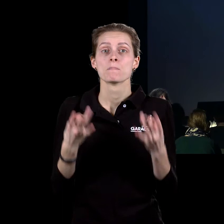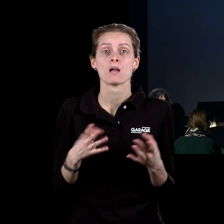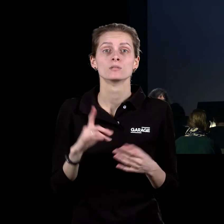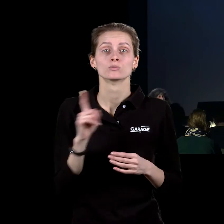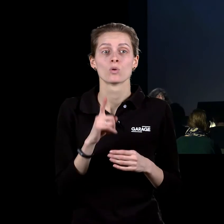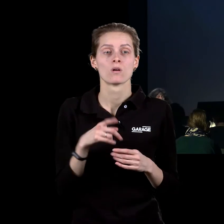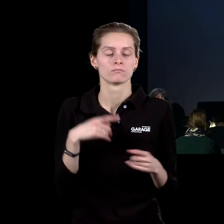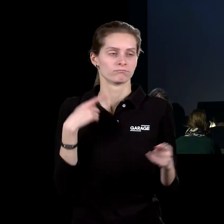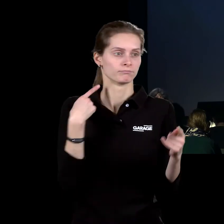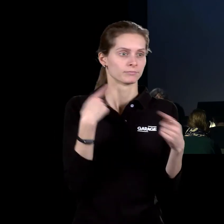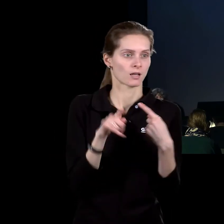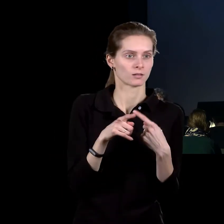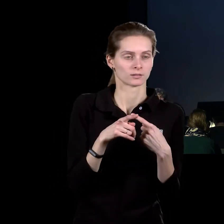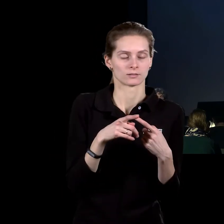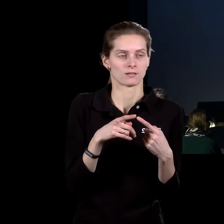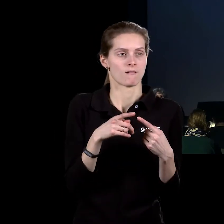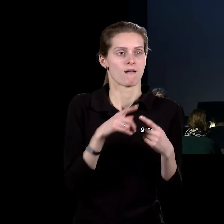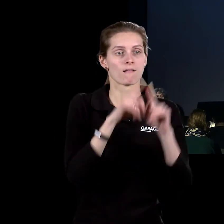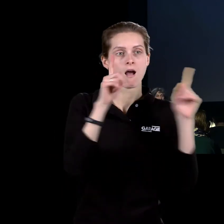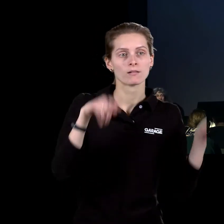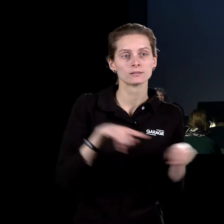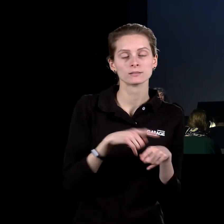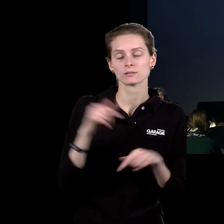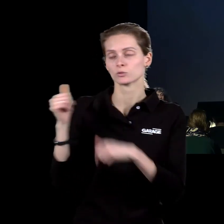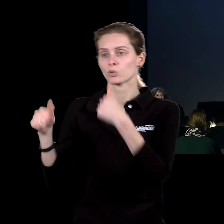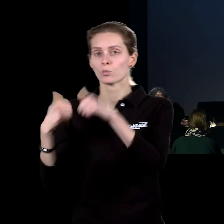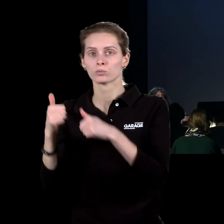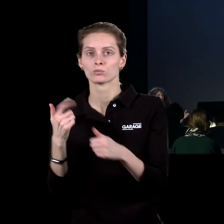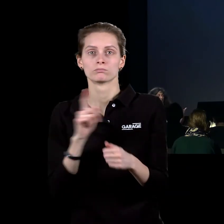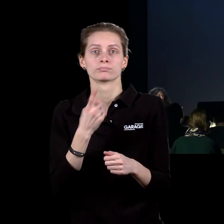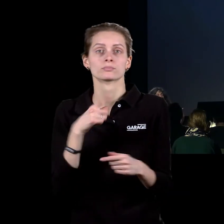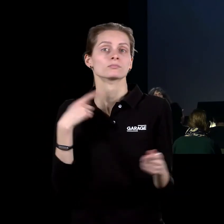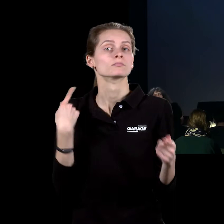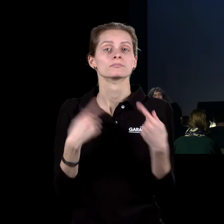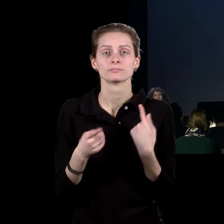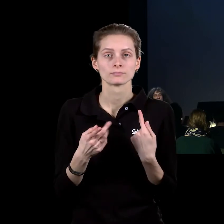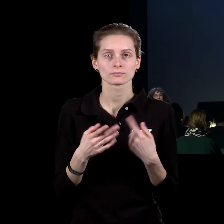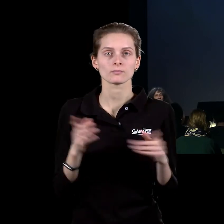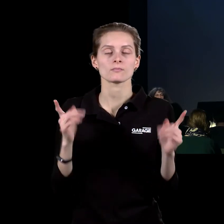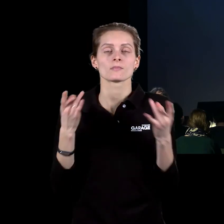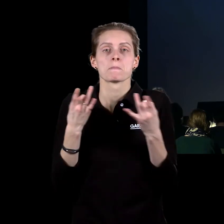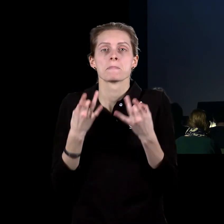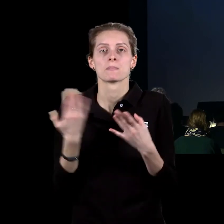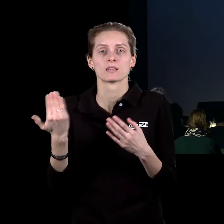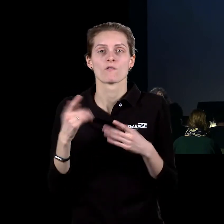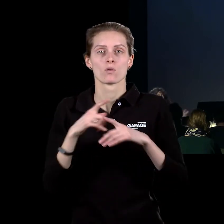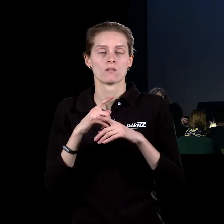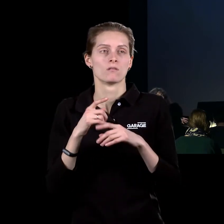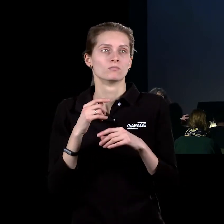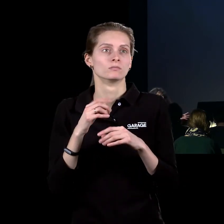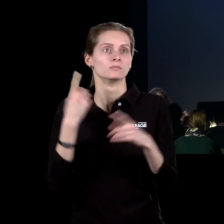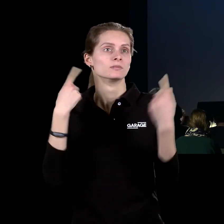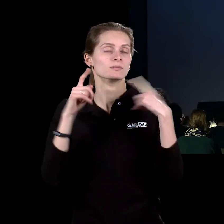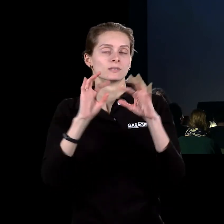между картиной и скульптурой, потому что минималистское произведение – это та же самая, это та игра,